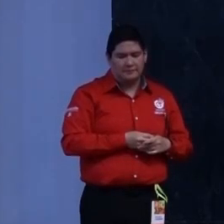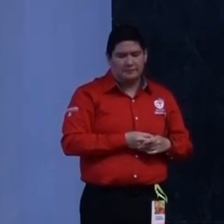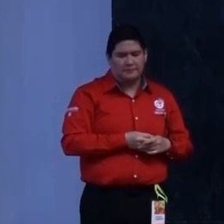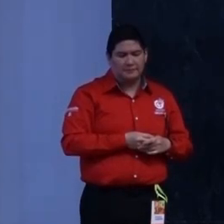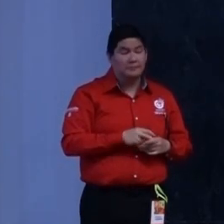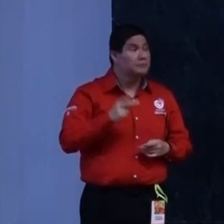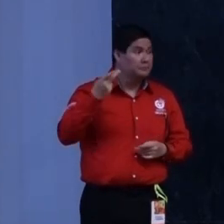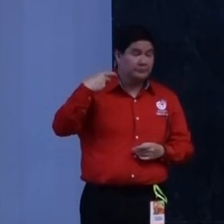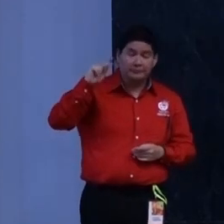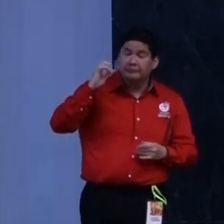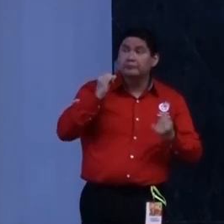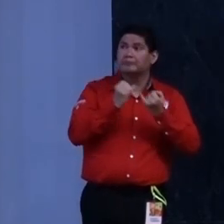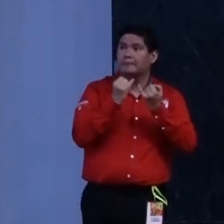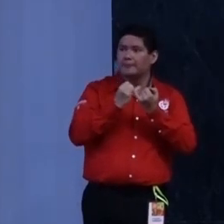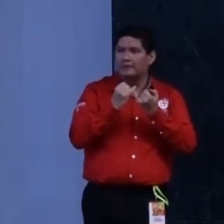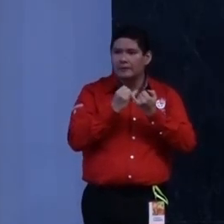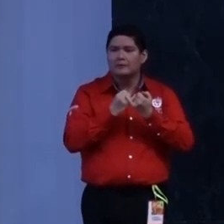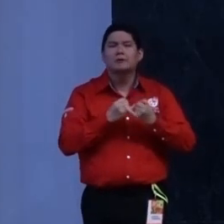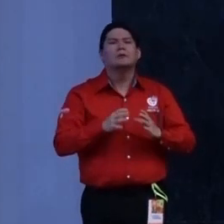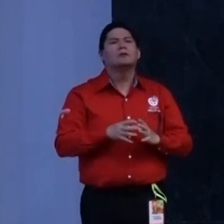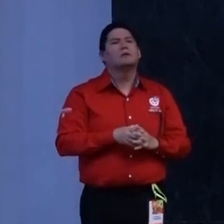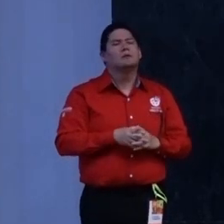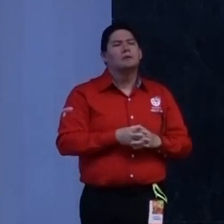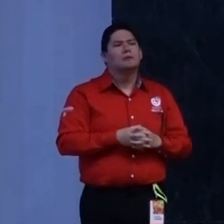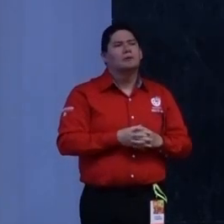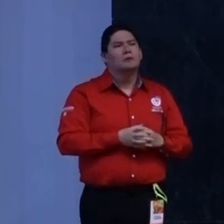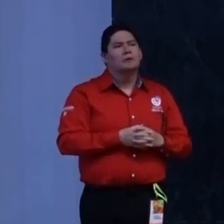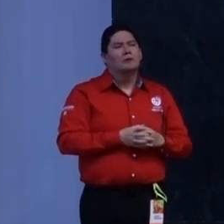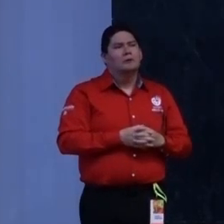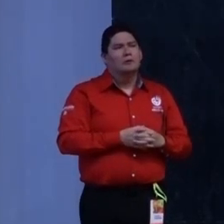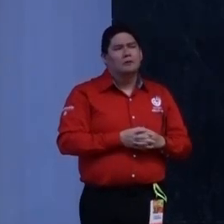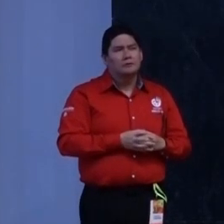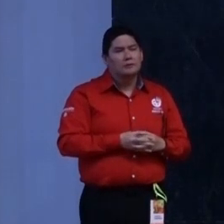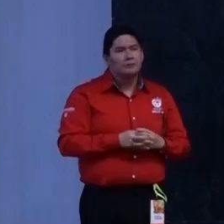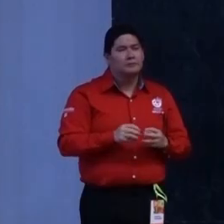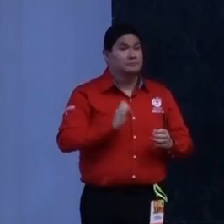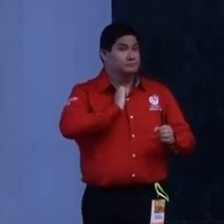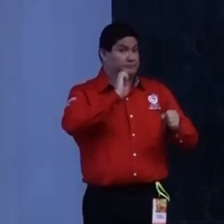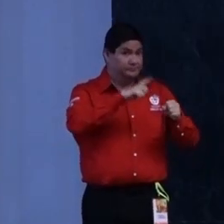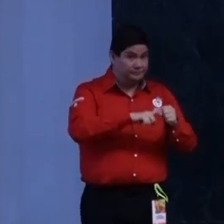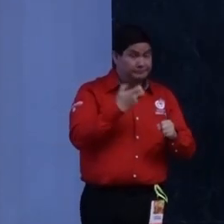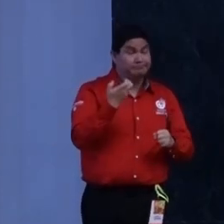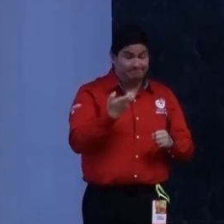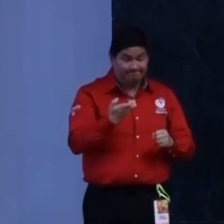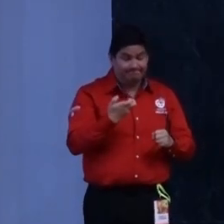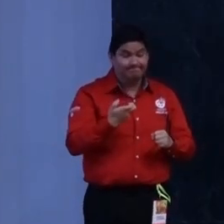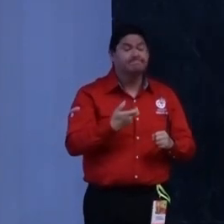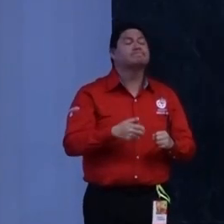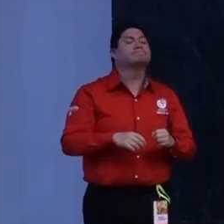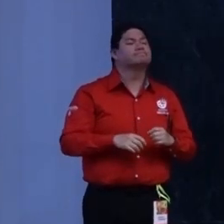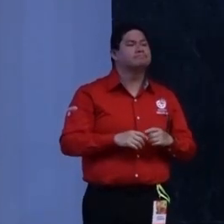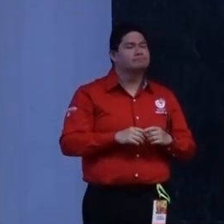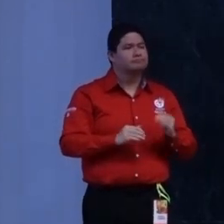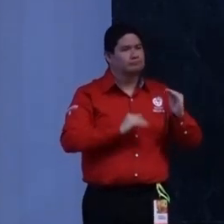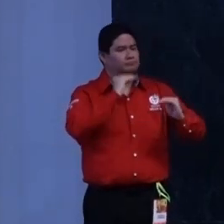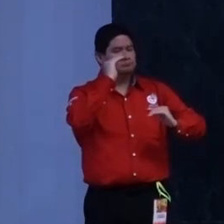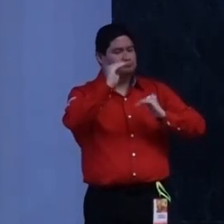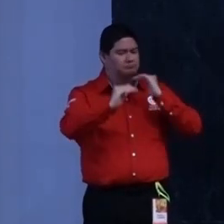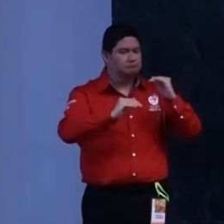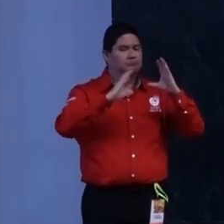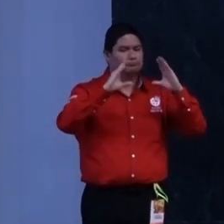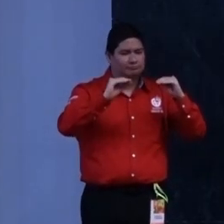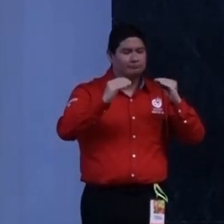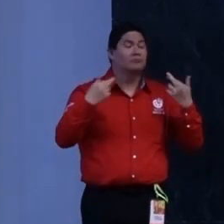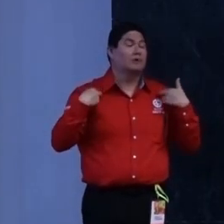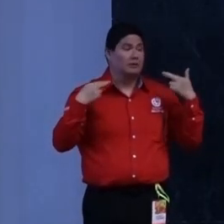Pero también una parte muy esencial del proceso de este proceso de enseñanza y aprendizaje pues es el